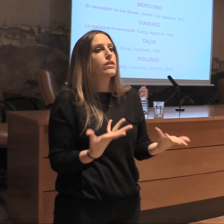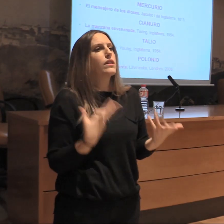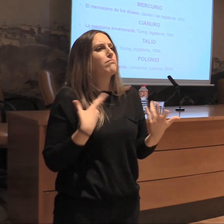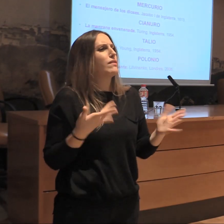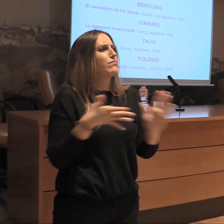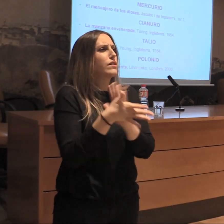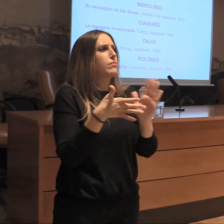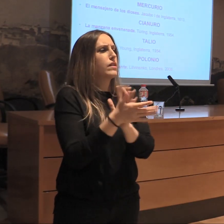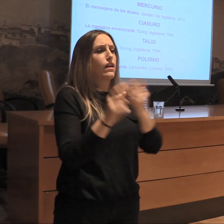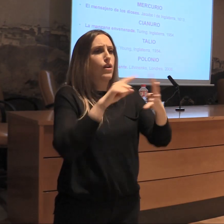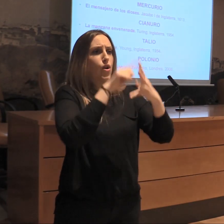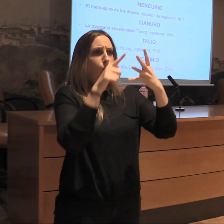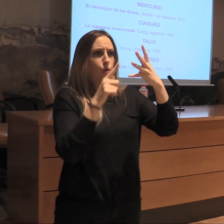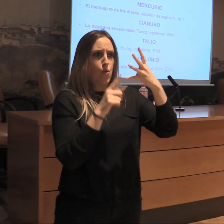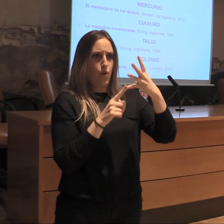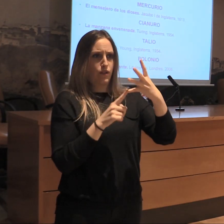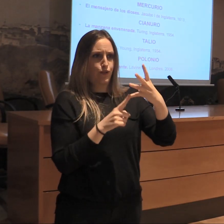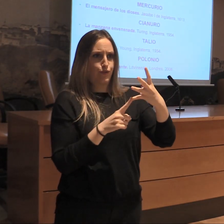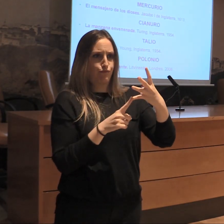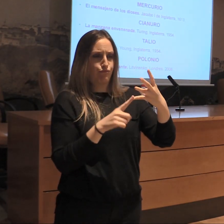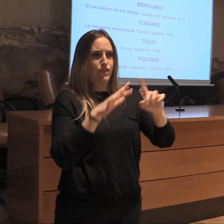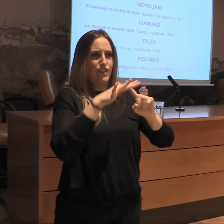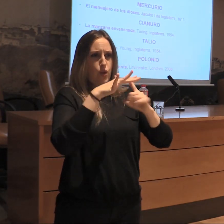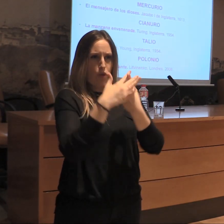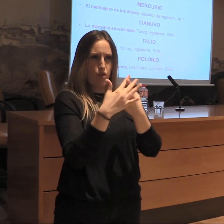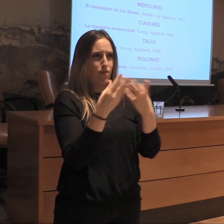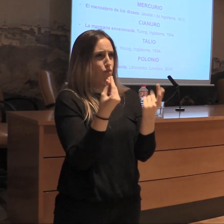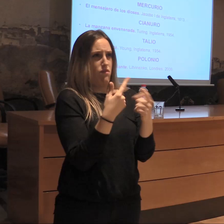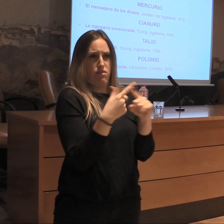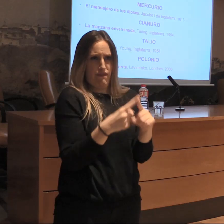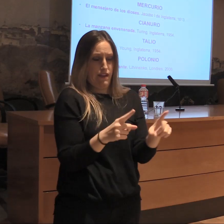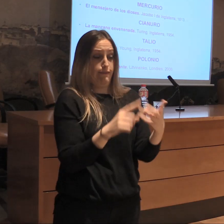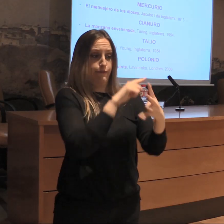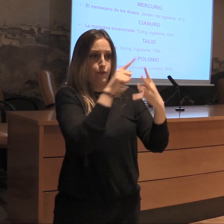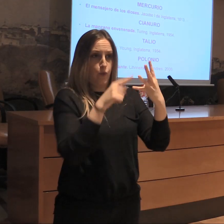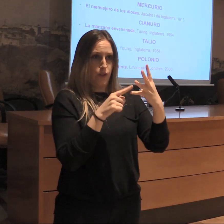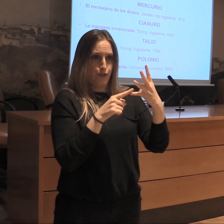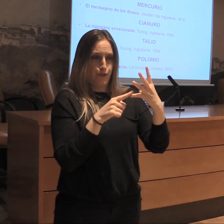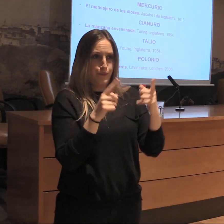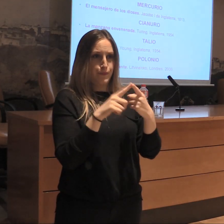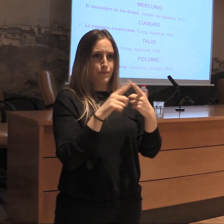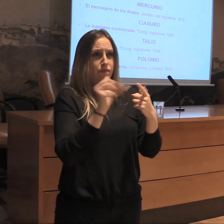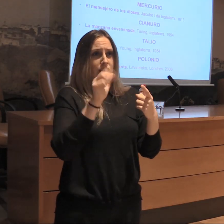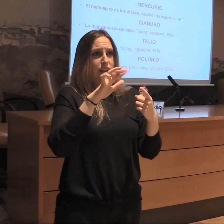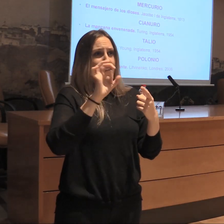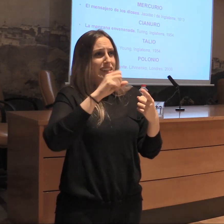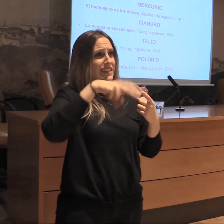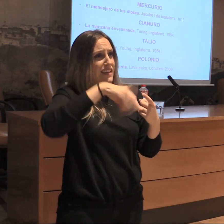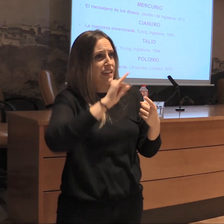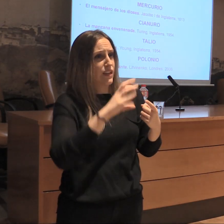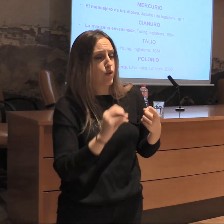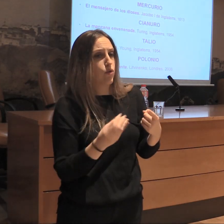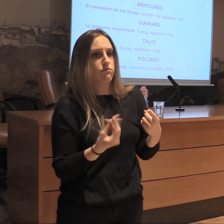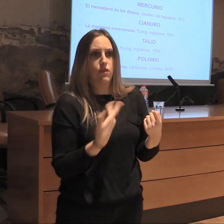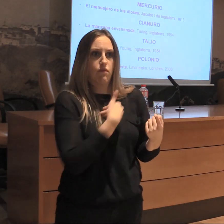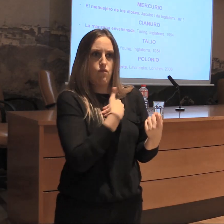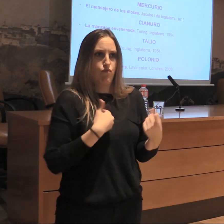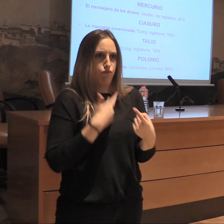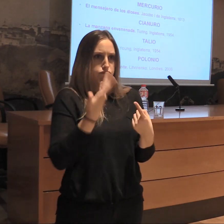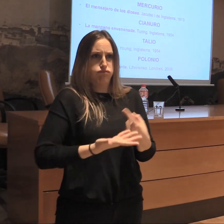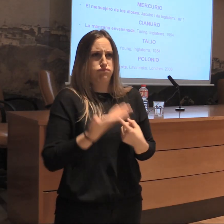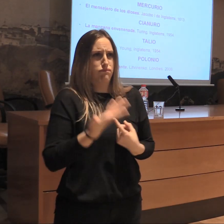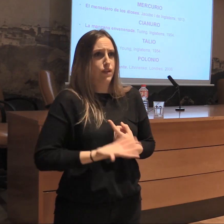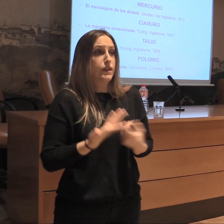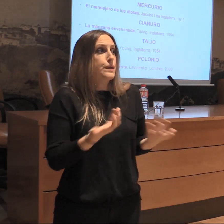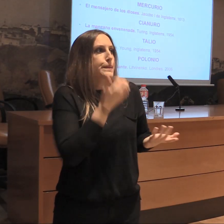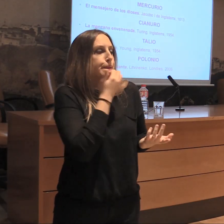de 4 casos significativos y bastante distintos. El arsénico tuvo un papel muy relevante, por